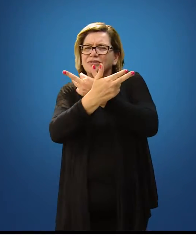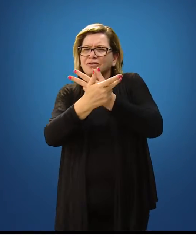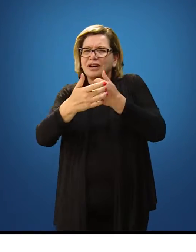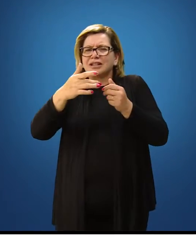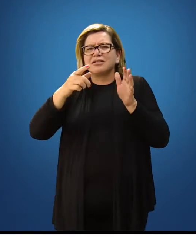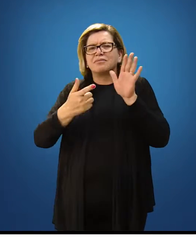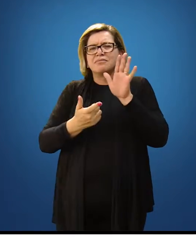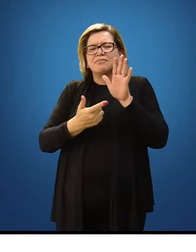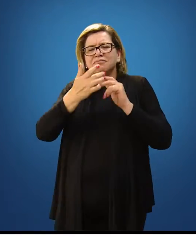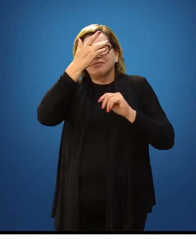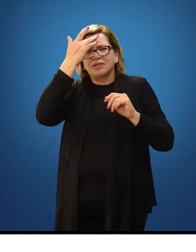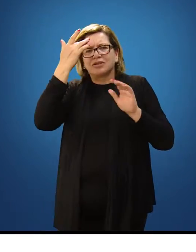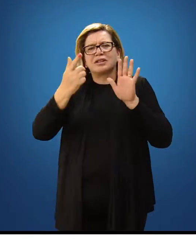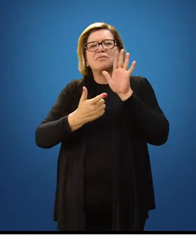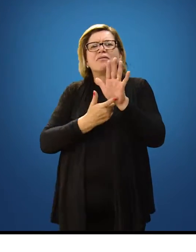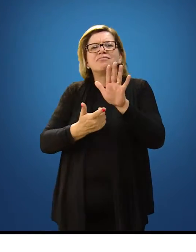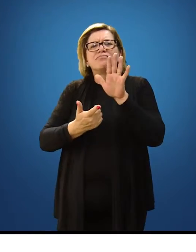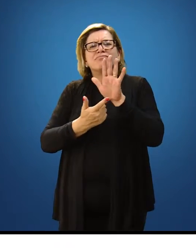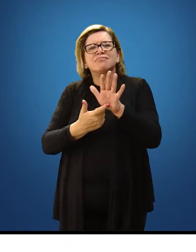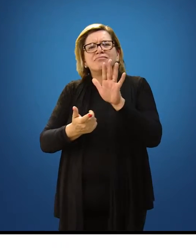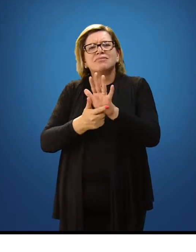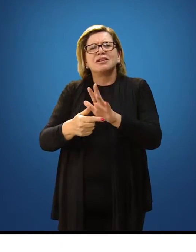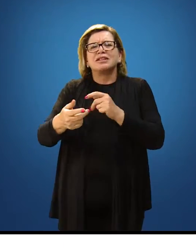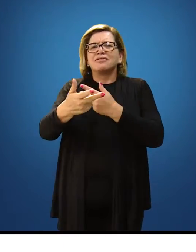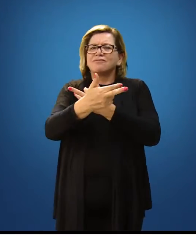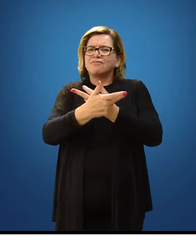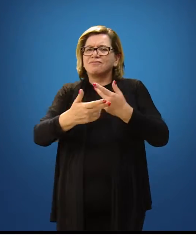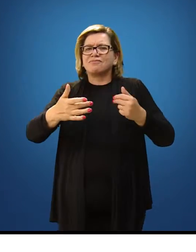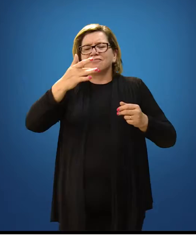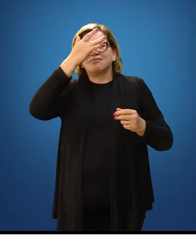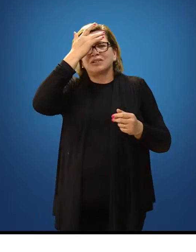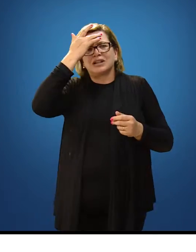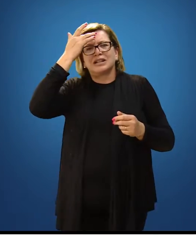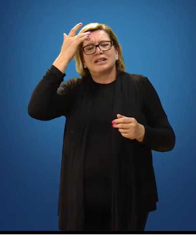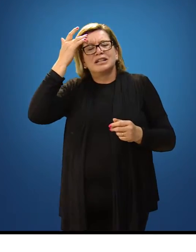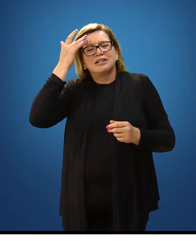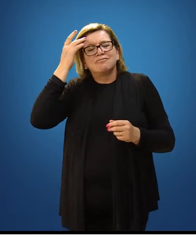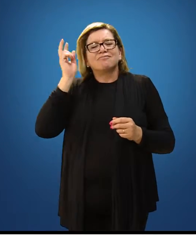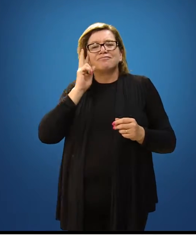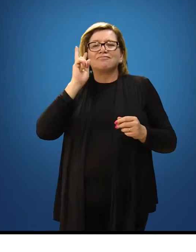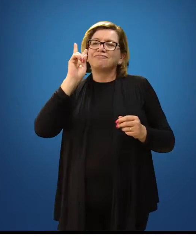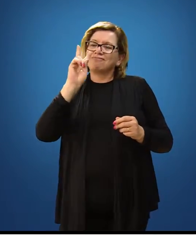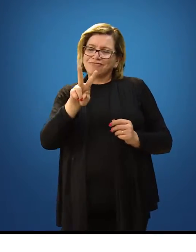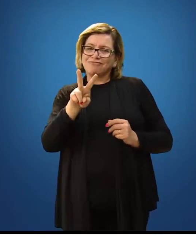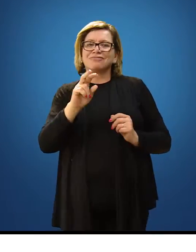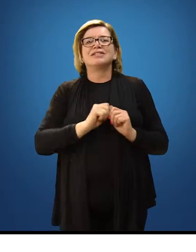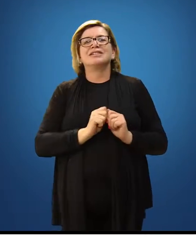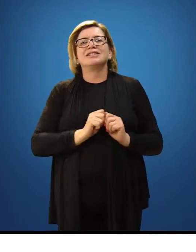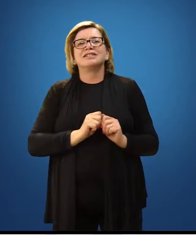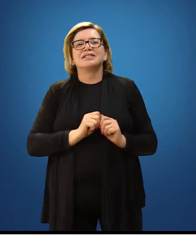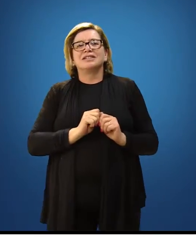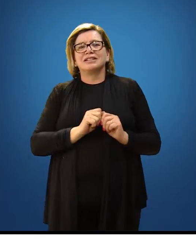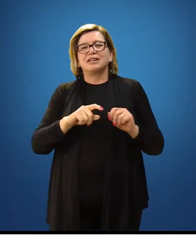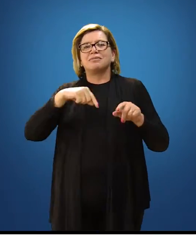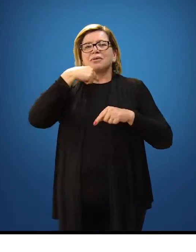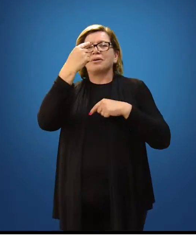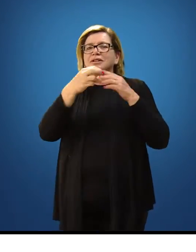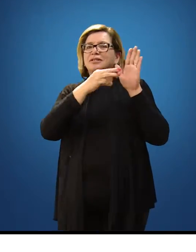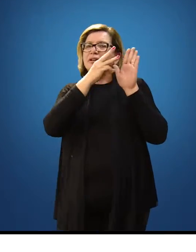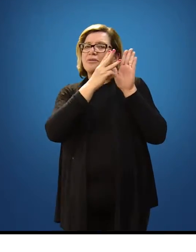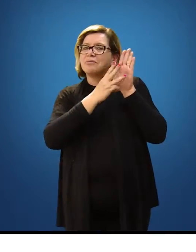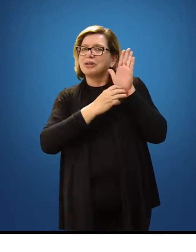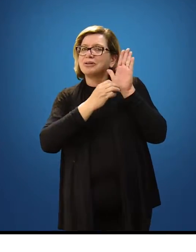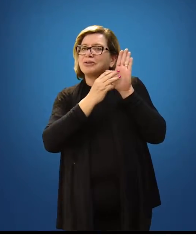empreender, competência empreendedora, ainda dentro da fundamentação teórica, né? Aí a metodologia, vejam, ó,